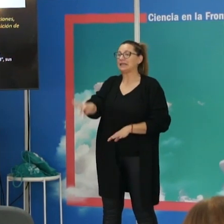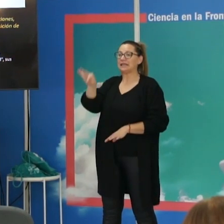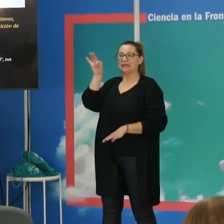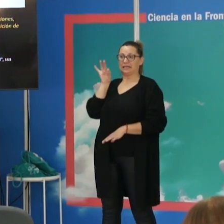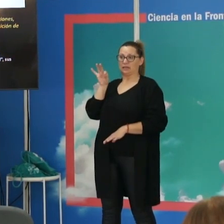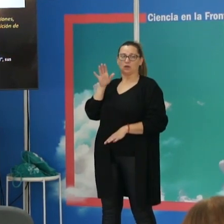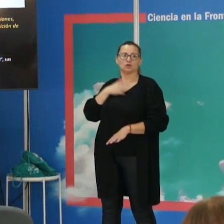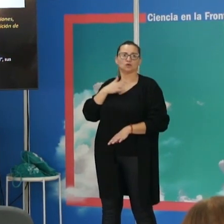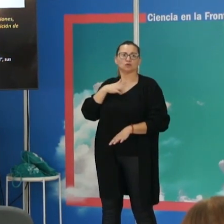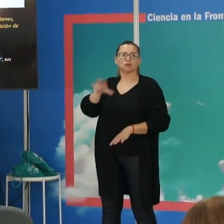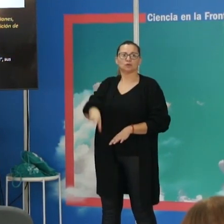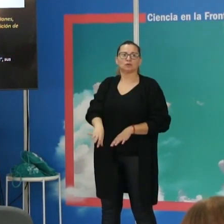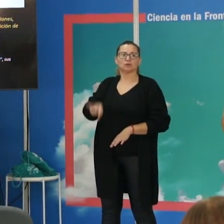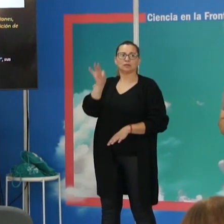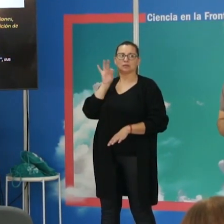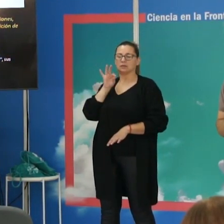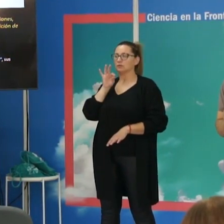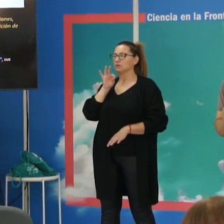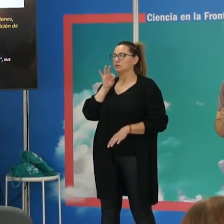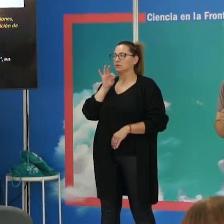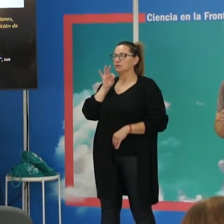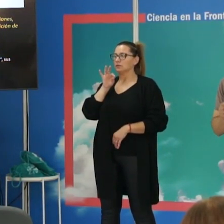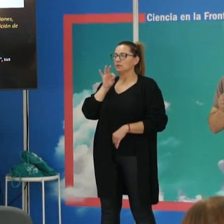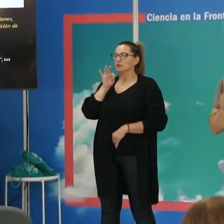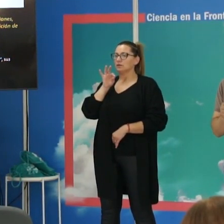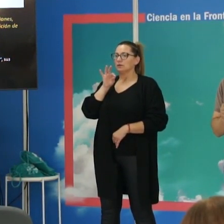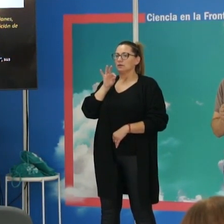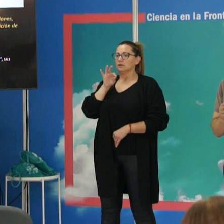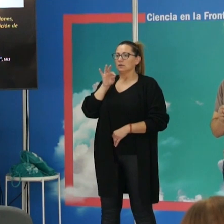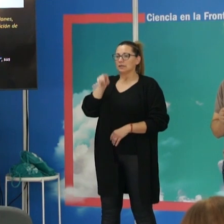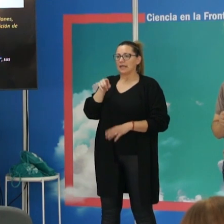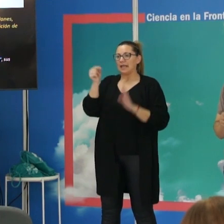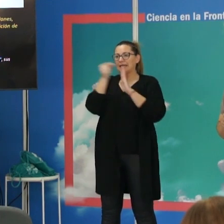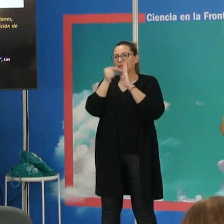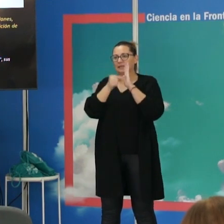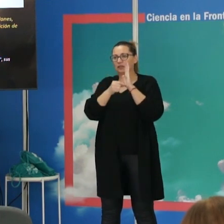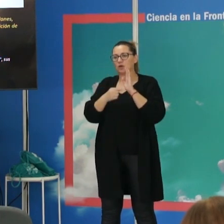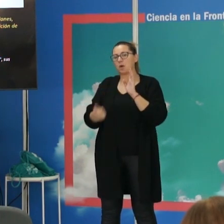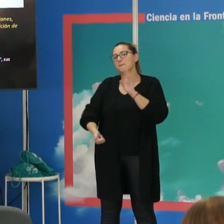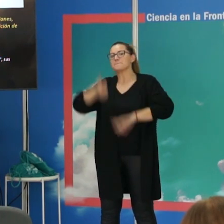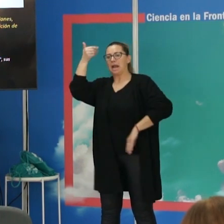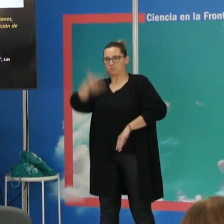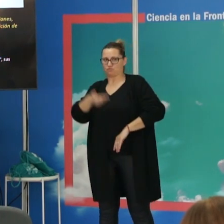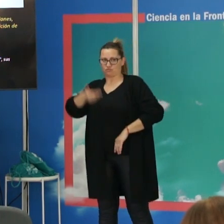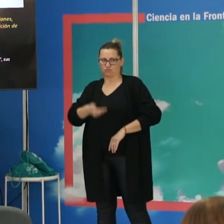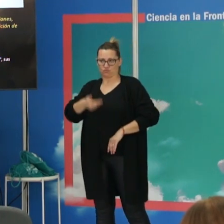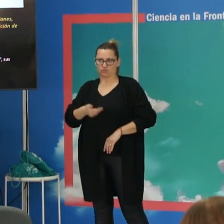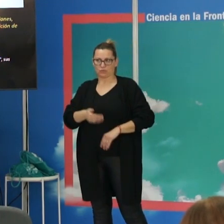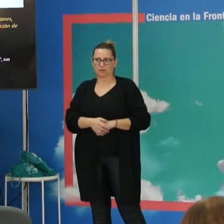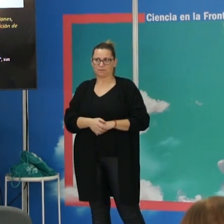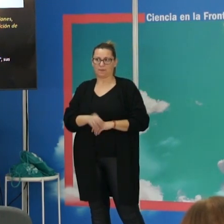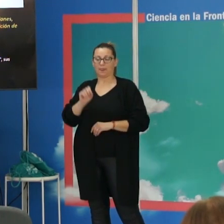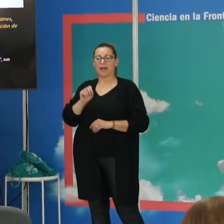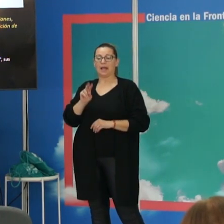estamos tomando decisiones, ¿no?, a la hora de juzgar qué criterios son más importantes. La